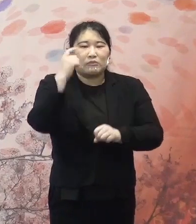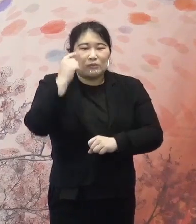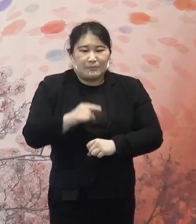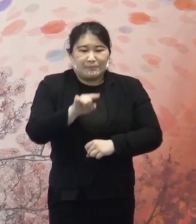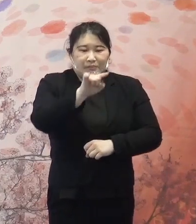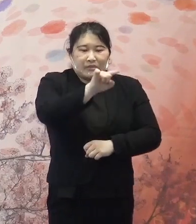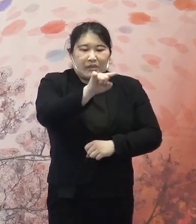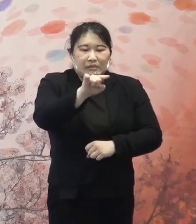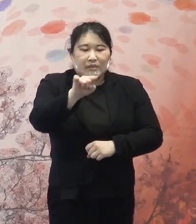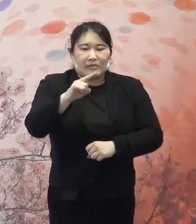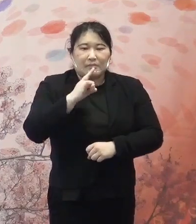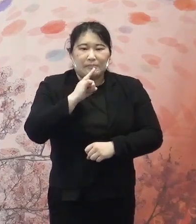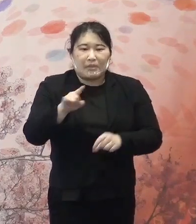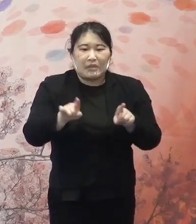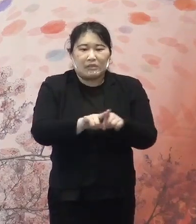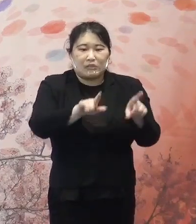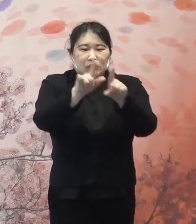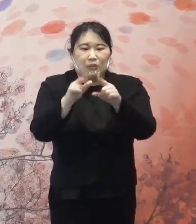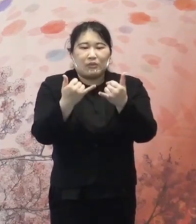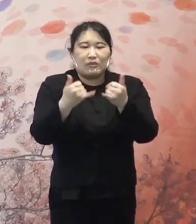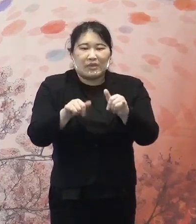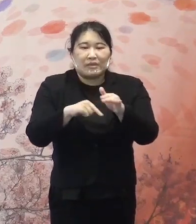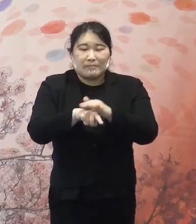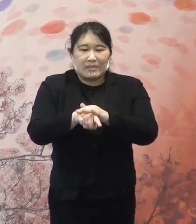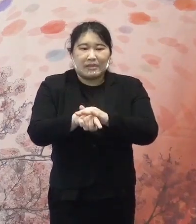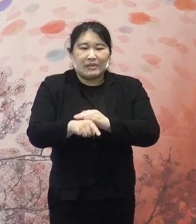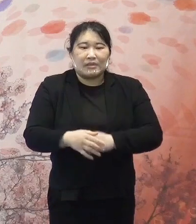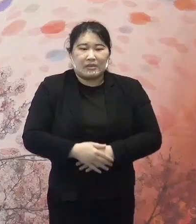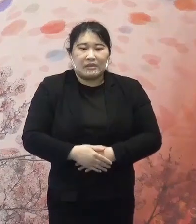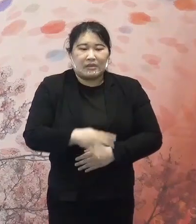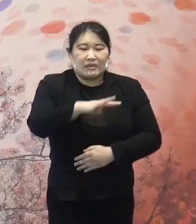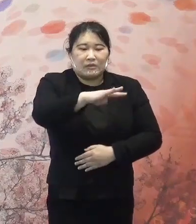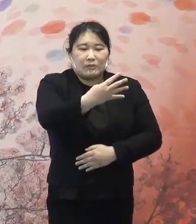々でつながる、すなわち同居人のつながりの方が